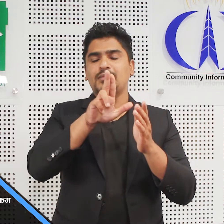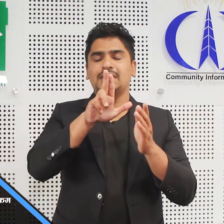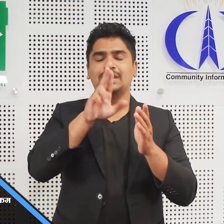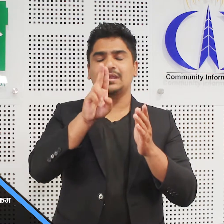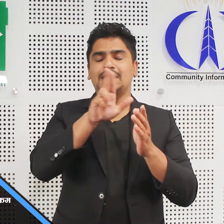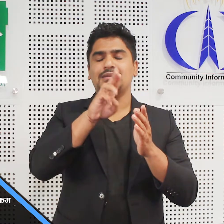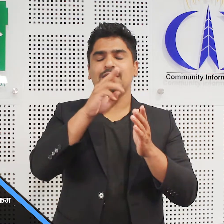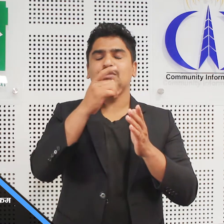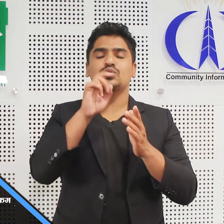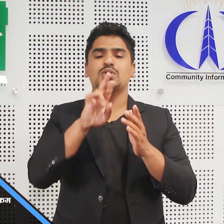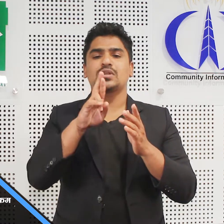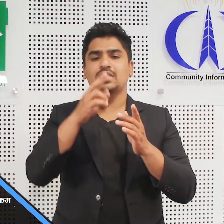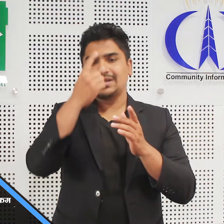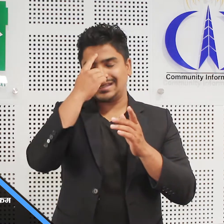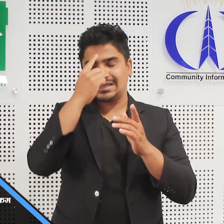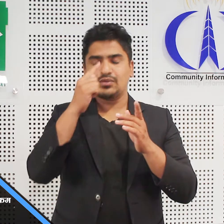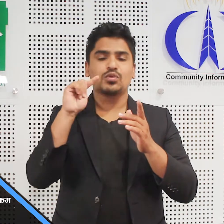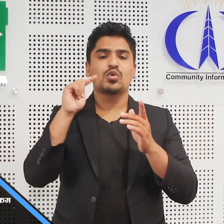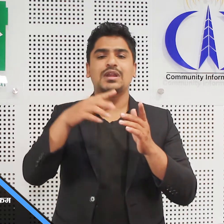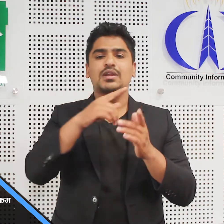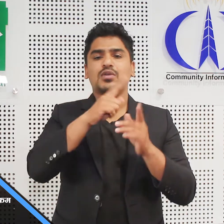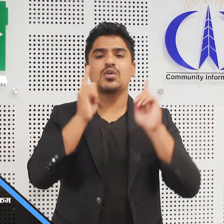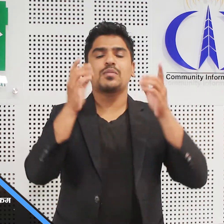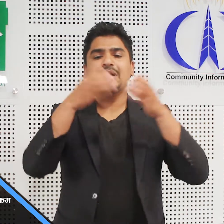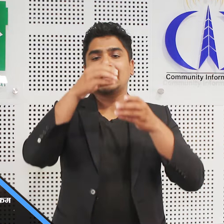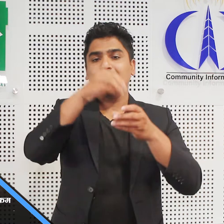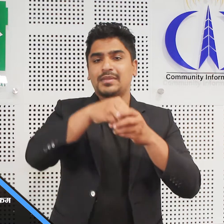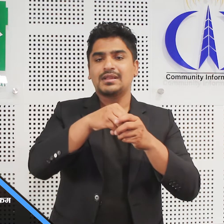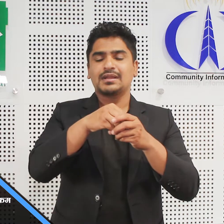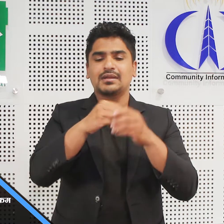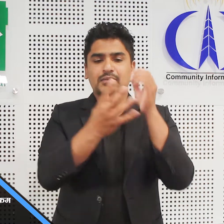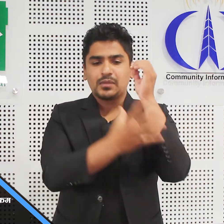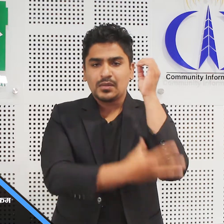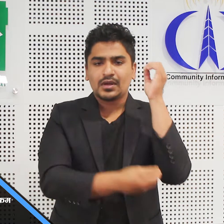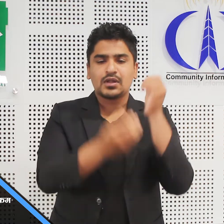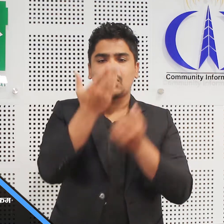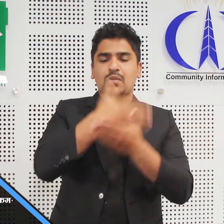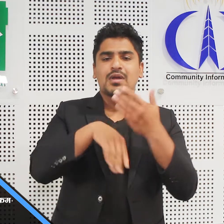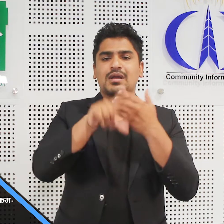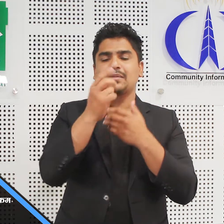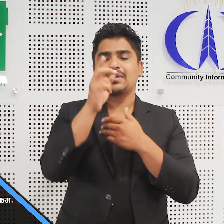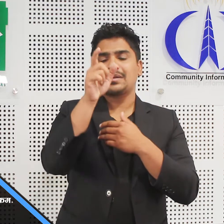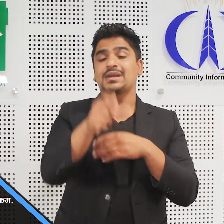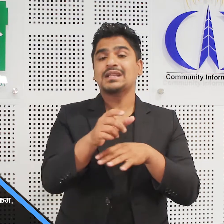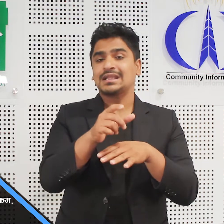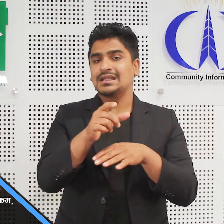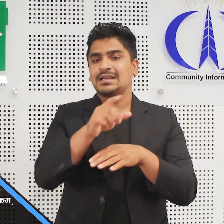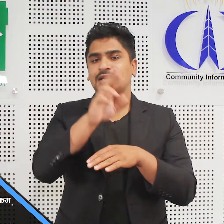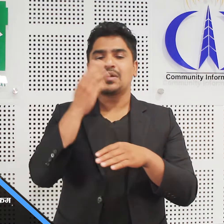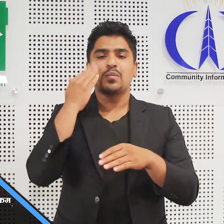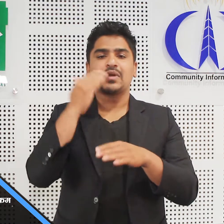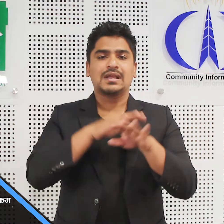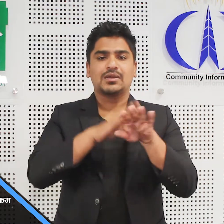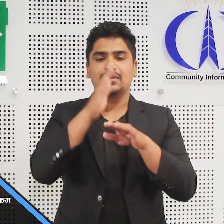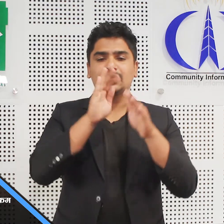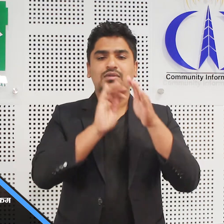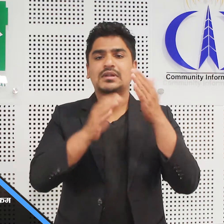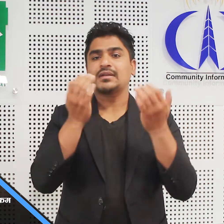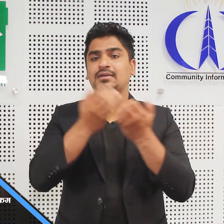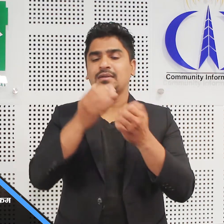र टिकापुरको कैलाली नगरपालिकाभित्रका विपन्नता अपाङ्गता भएका व्यक्ति र महिलाहरूले सञ्चालन गरेको व्यवसायमा